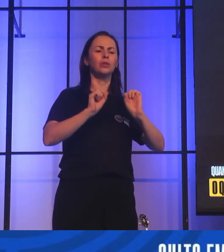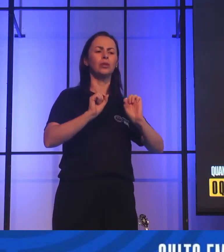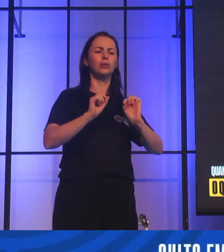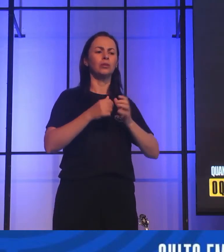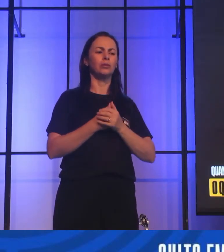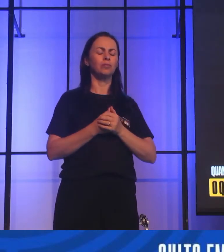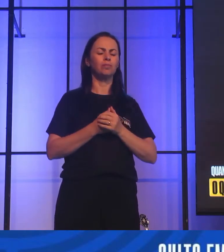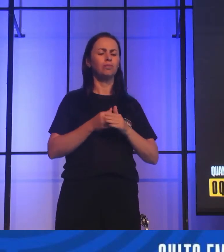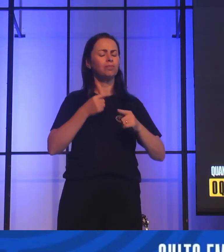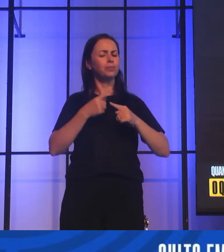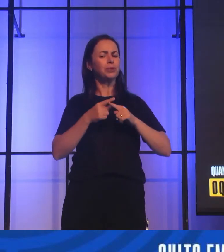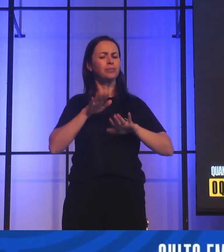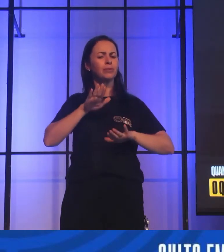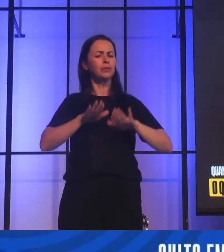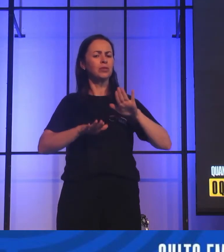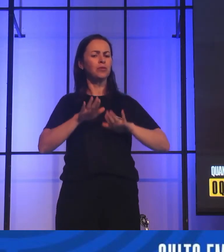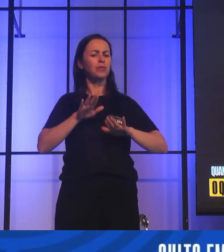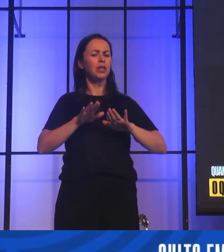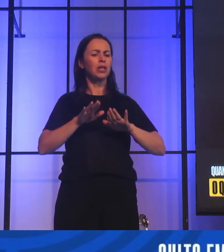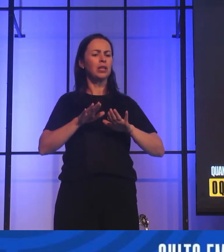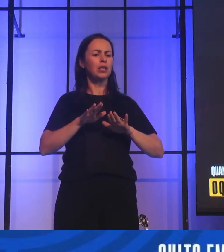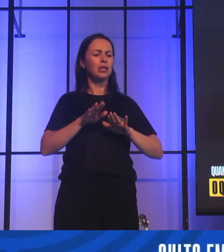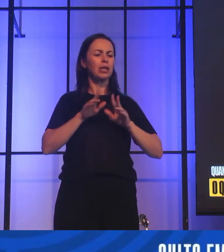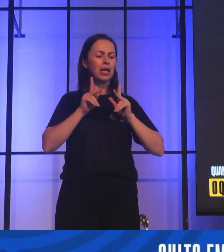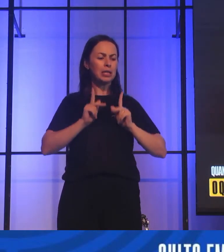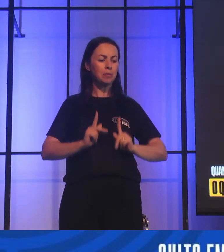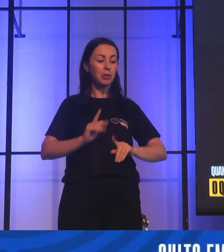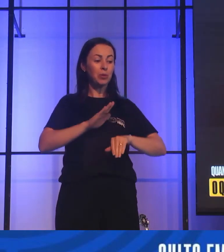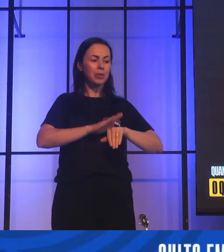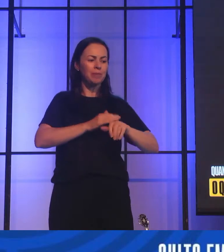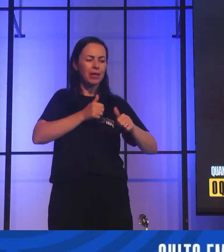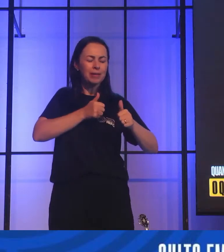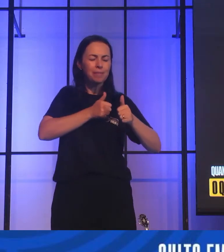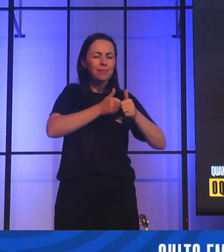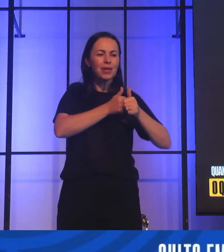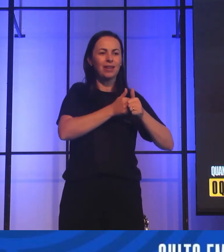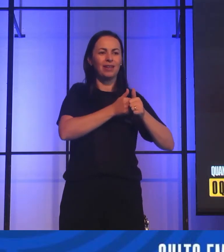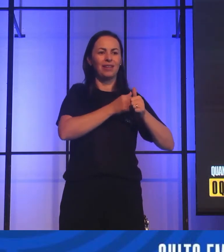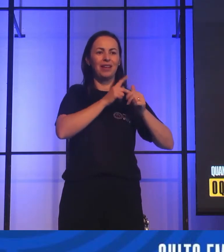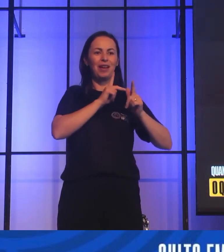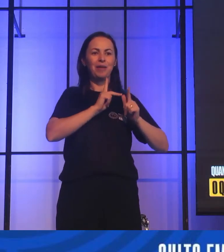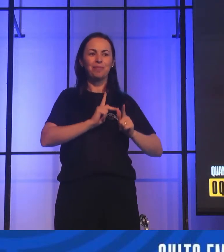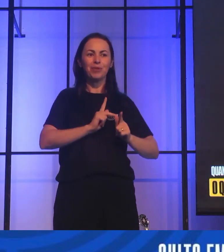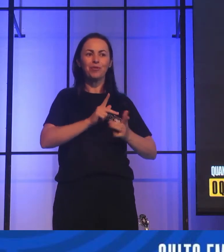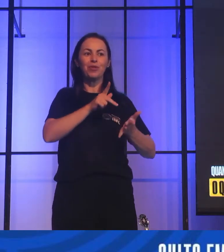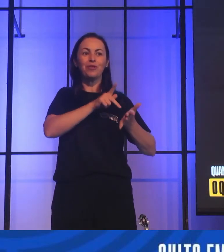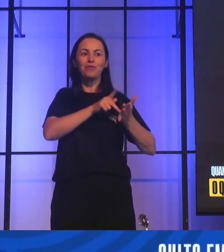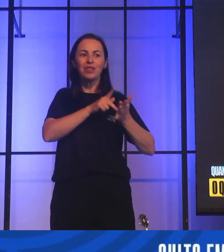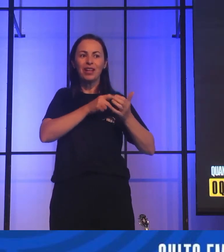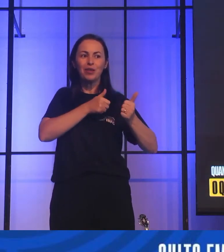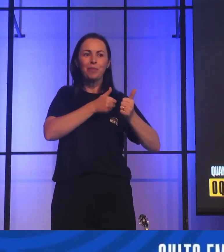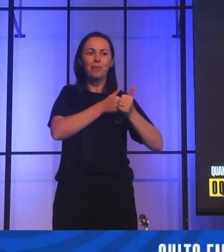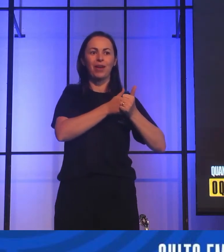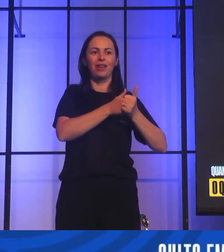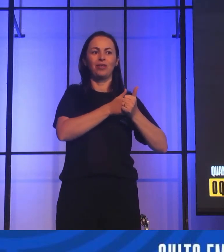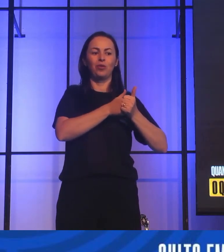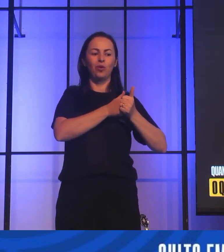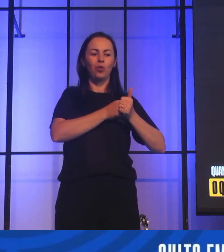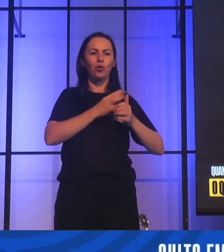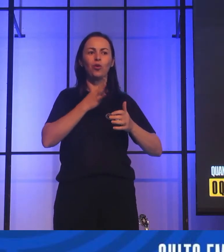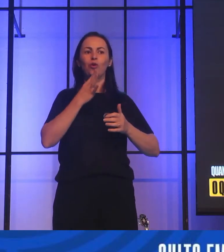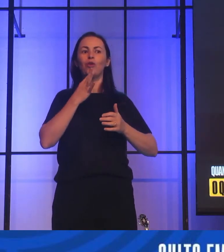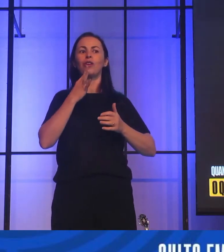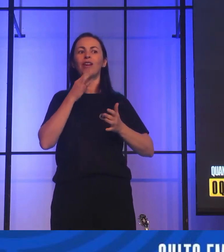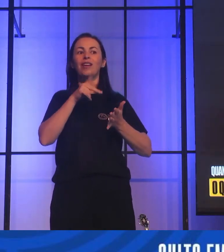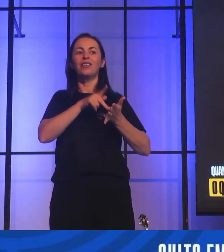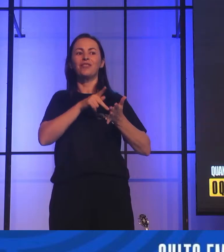Talvez só as pessoas mais próximas de você conhecem verdadeiramente quem você é. Porque quando você vem na igreja, às vezes